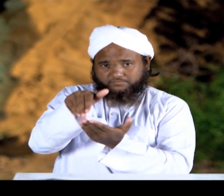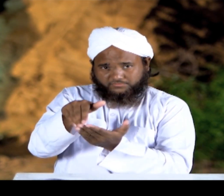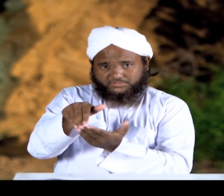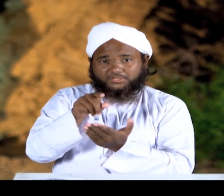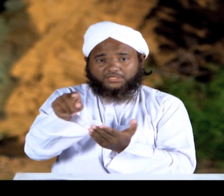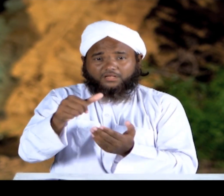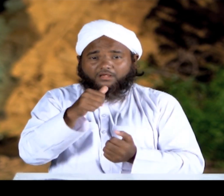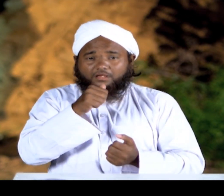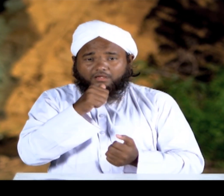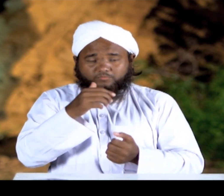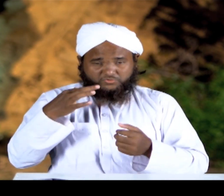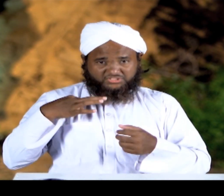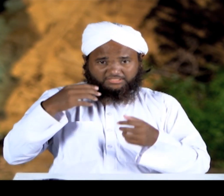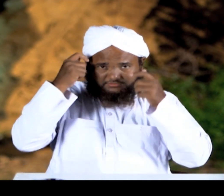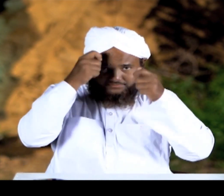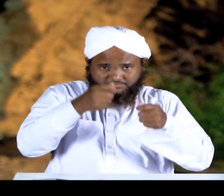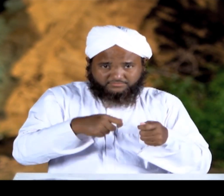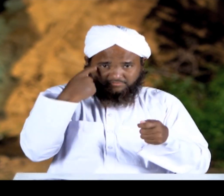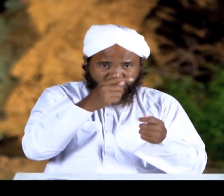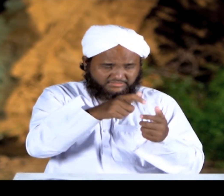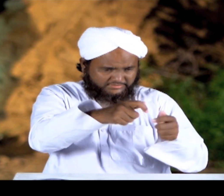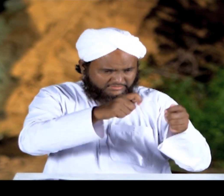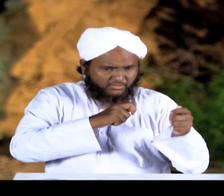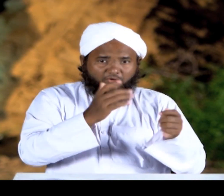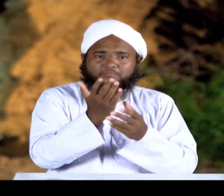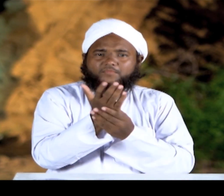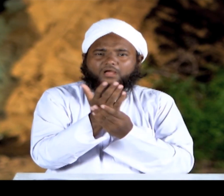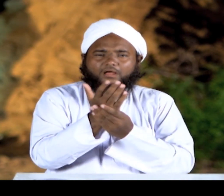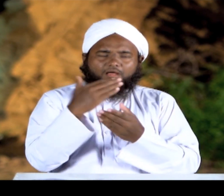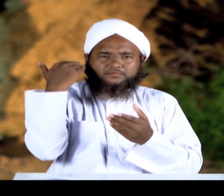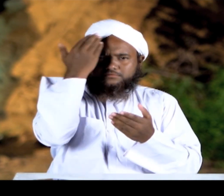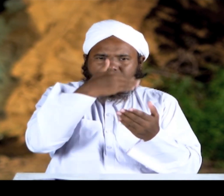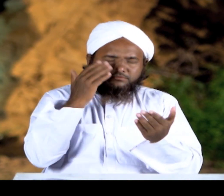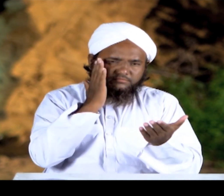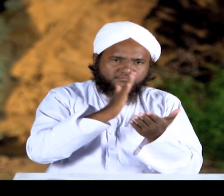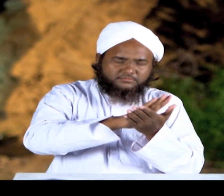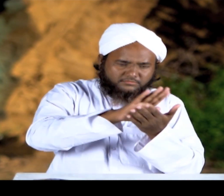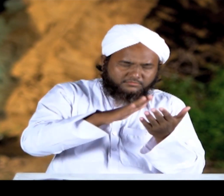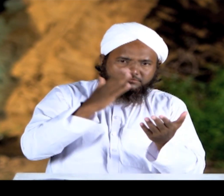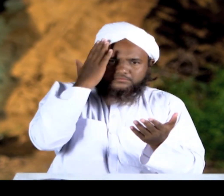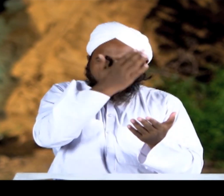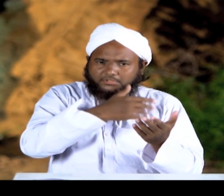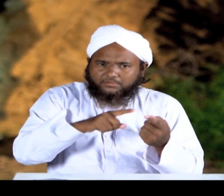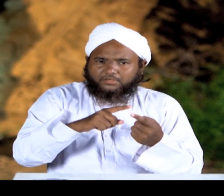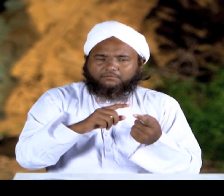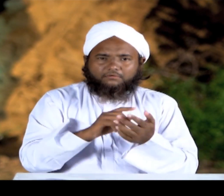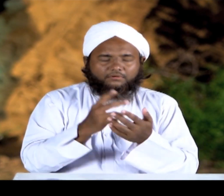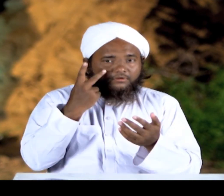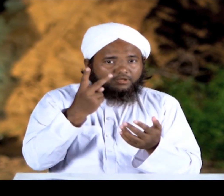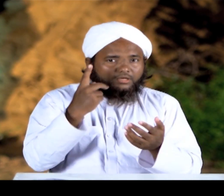قریب تشریف لے آئے، چادر ہٹائی اور اپنا نورانی ہاتھ ان کے چہرے پر پھیرا۔ دیکھتے ہی دیکھتے مرحوم کے چہرے